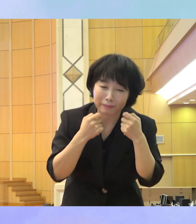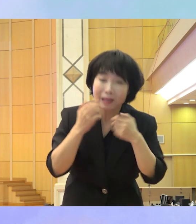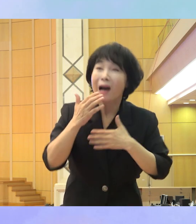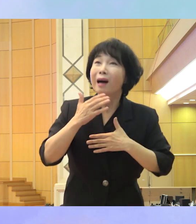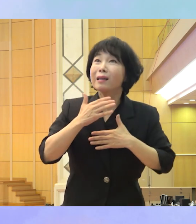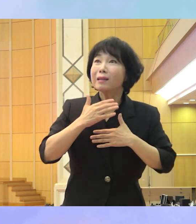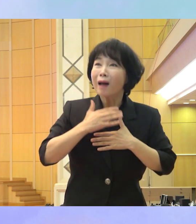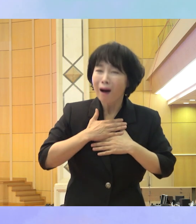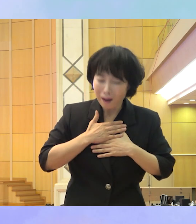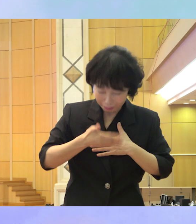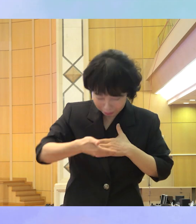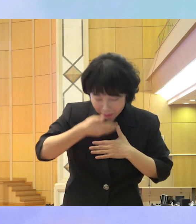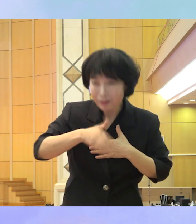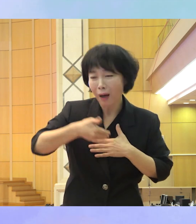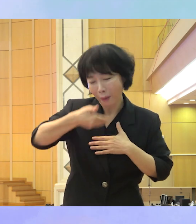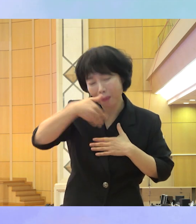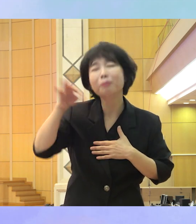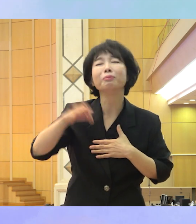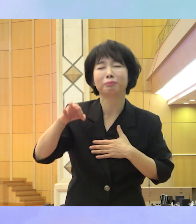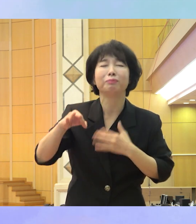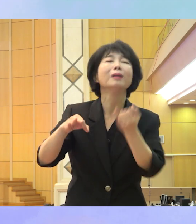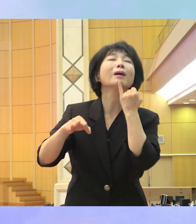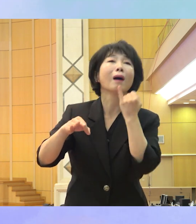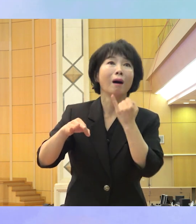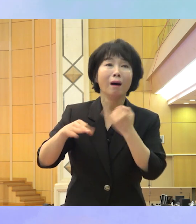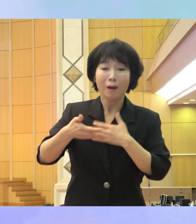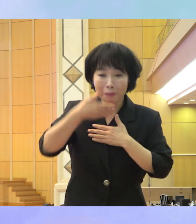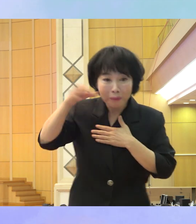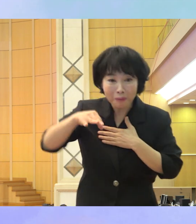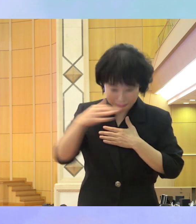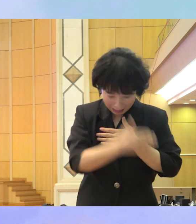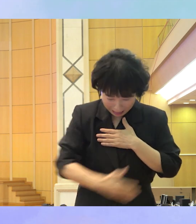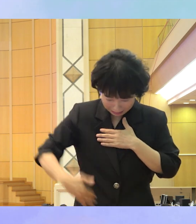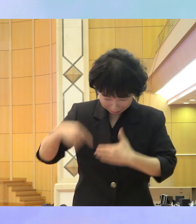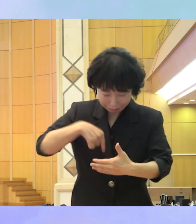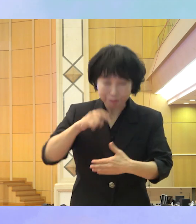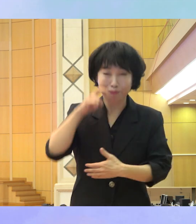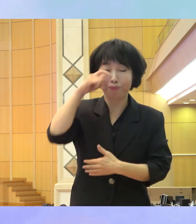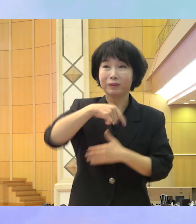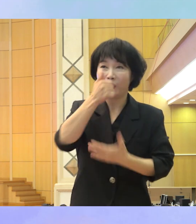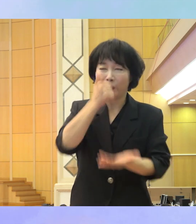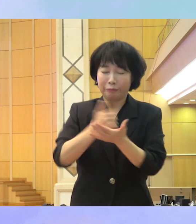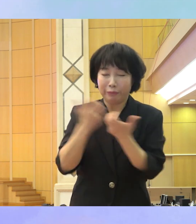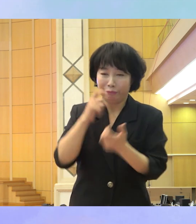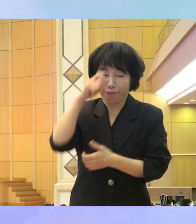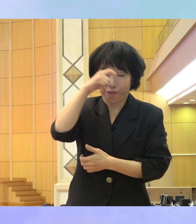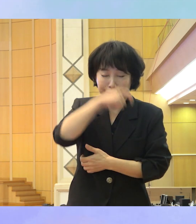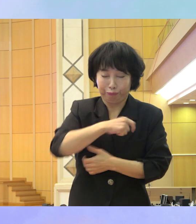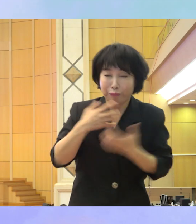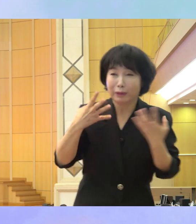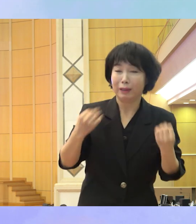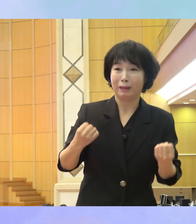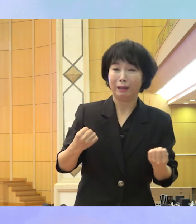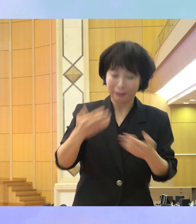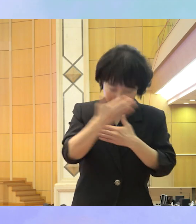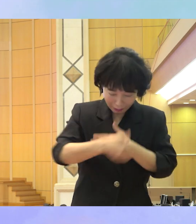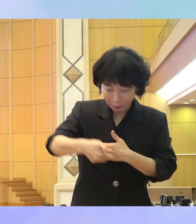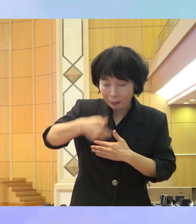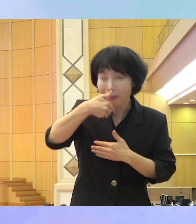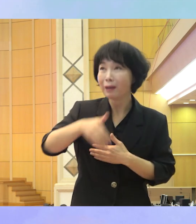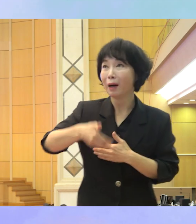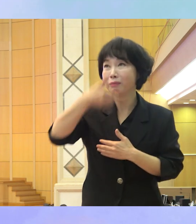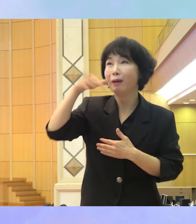내가 무엇이 간데 나같이 더럽게 한량 없고 정말